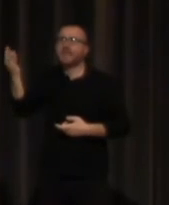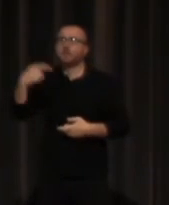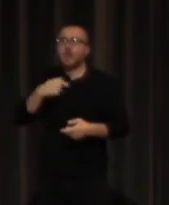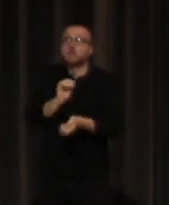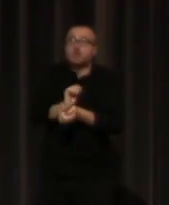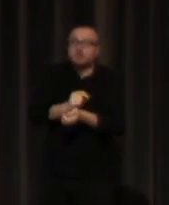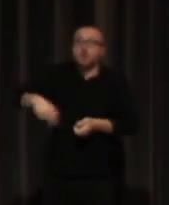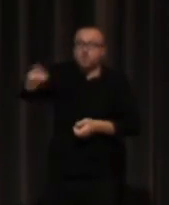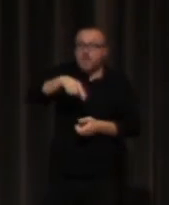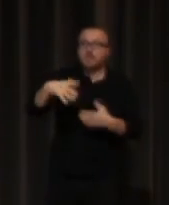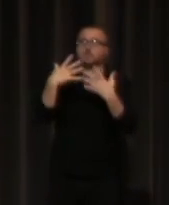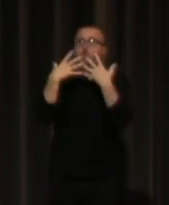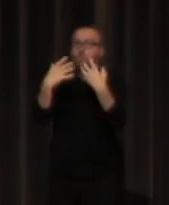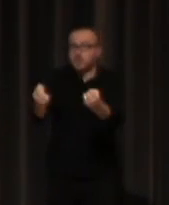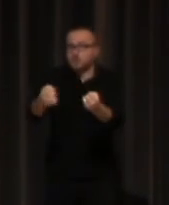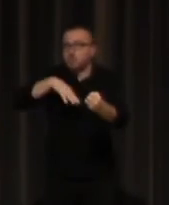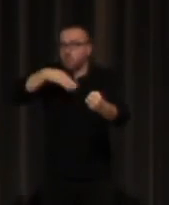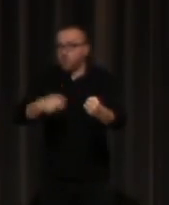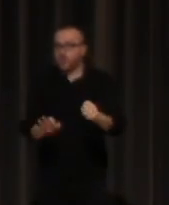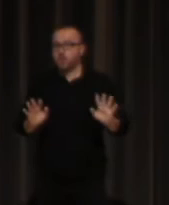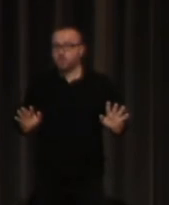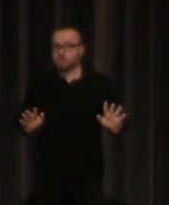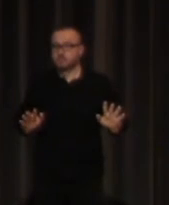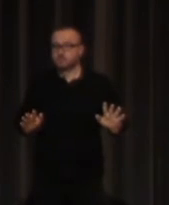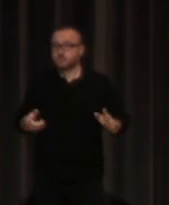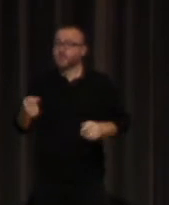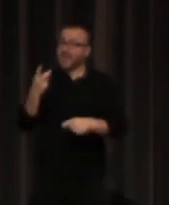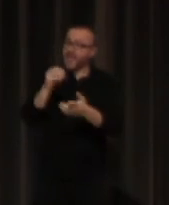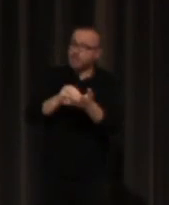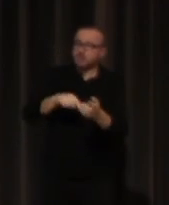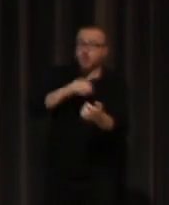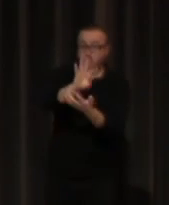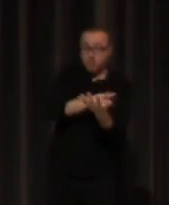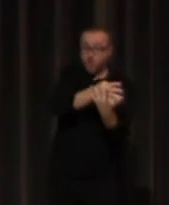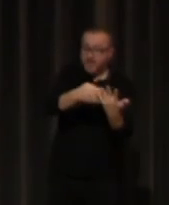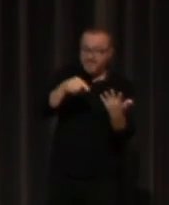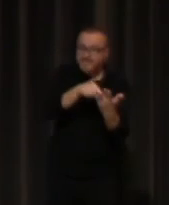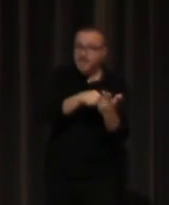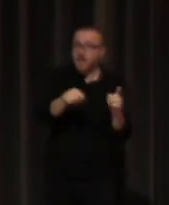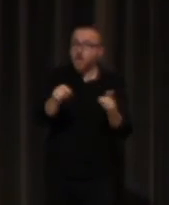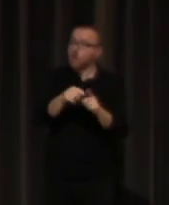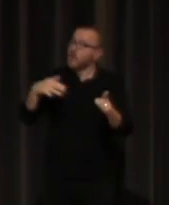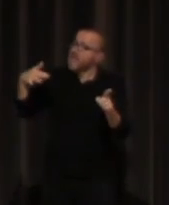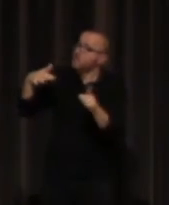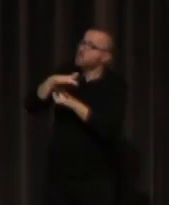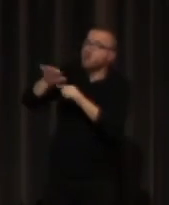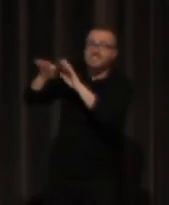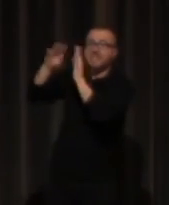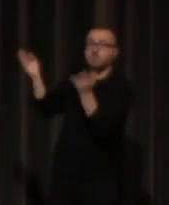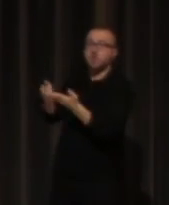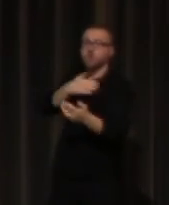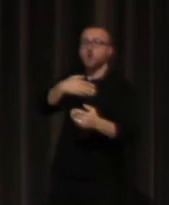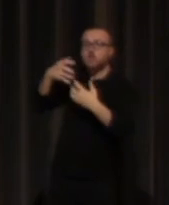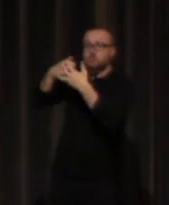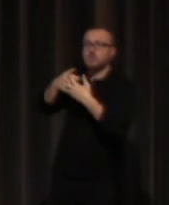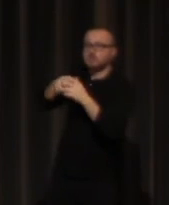possible entendre l'altre. Perquè la poesia és una rebel·lió contra tota inèrcia. La resposta a